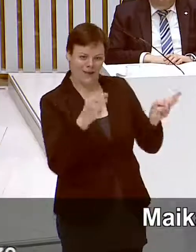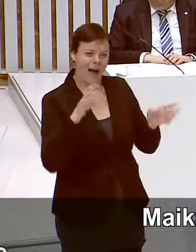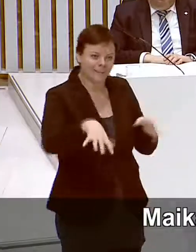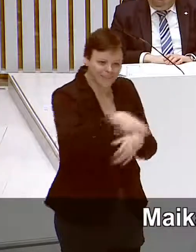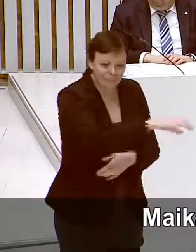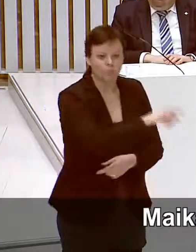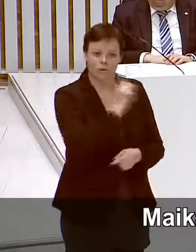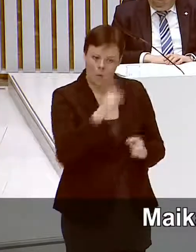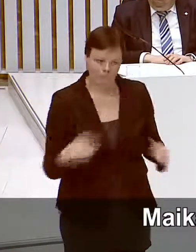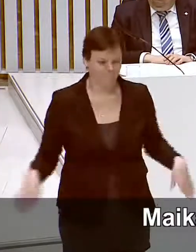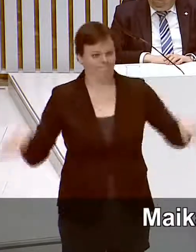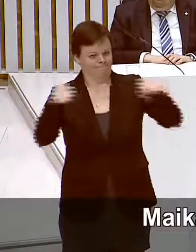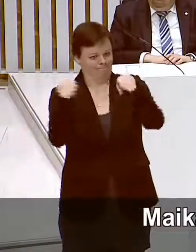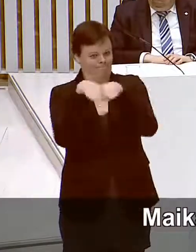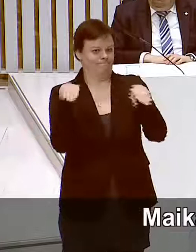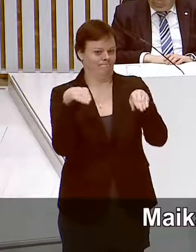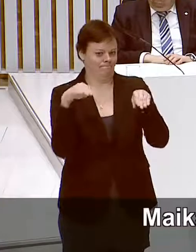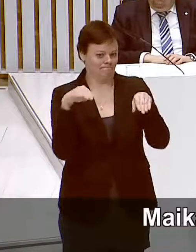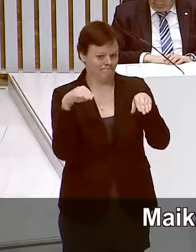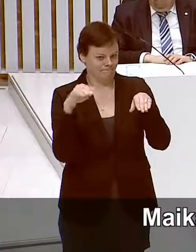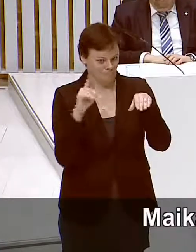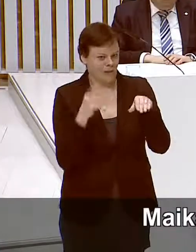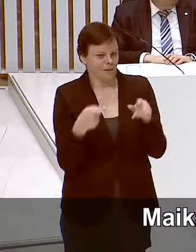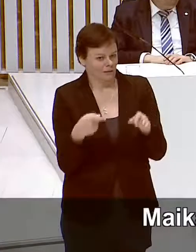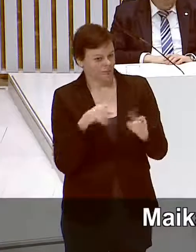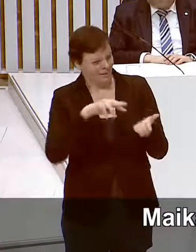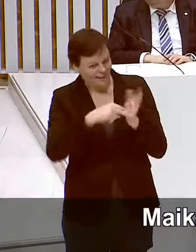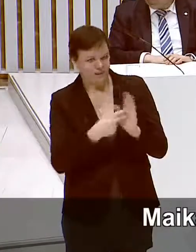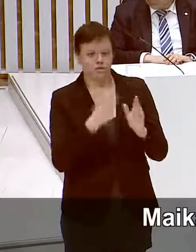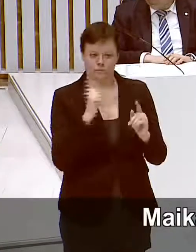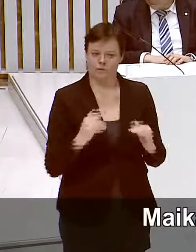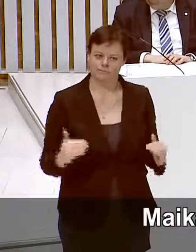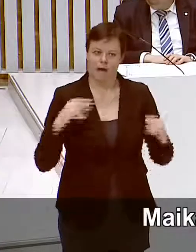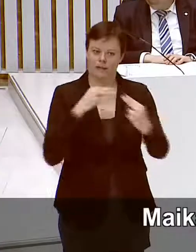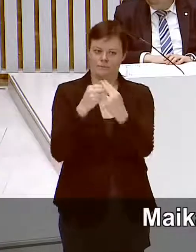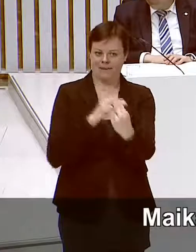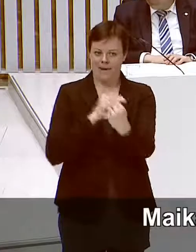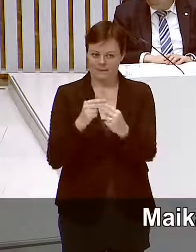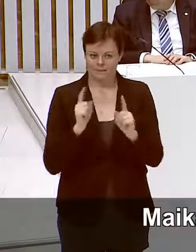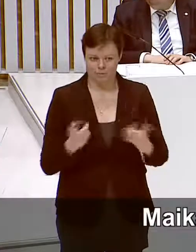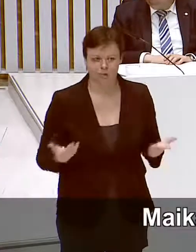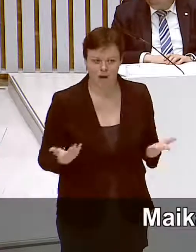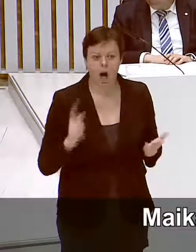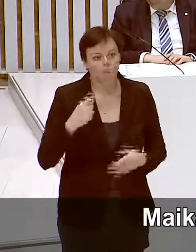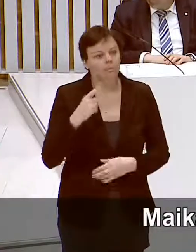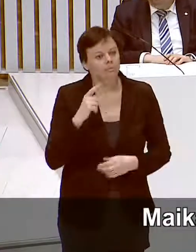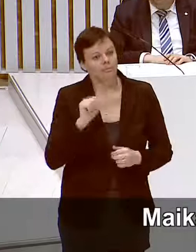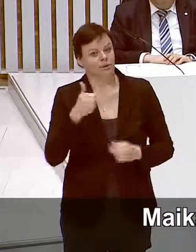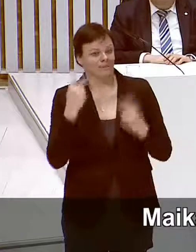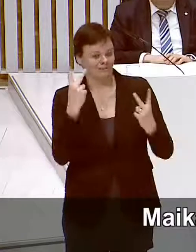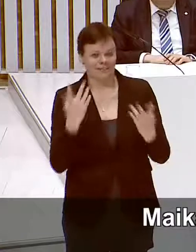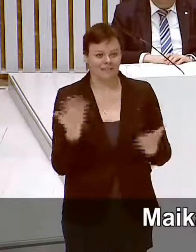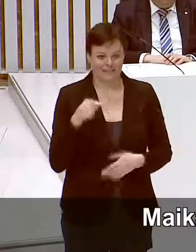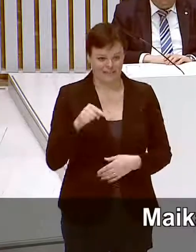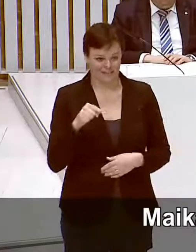Stand zu bringen, der den technischen Möglichkeiten auch Rechnung trägt. Dabei ist es besonders wichtig, dass Gleichstellung